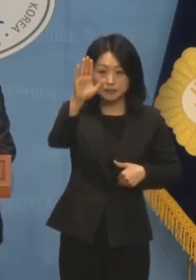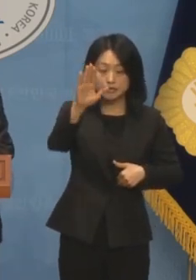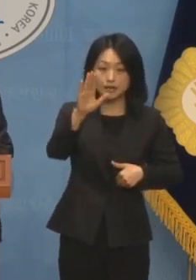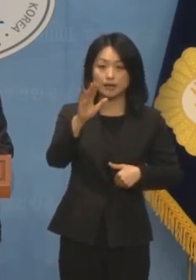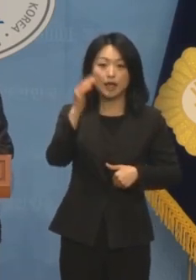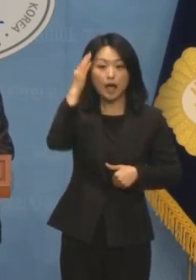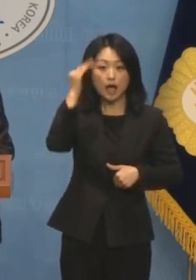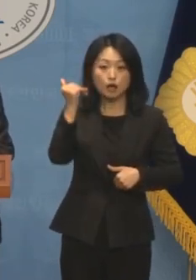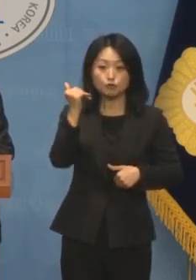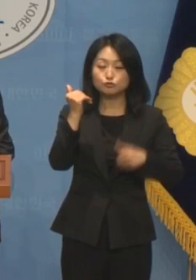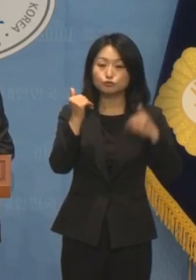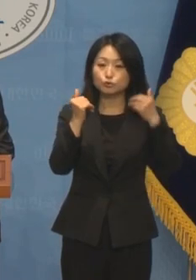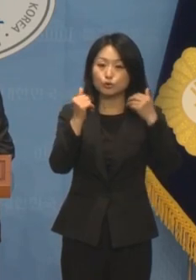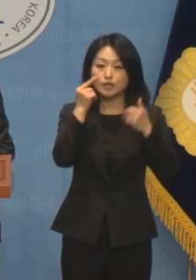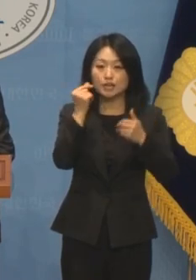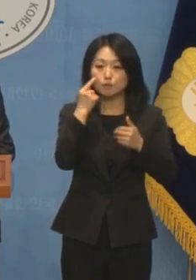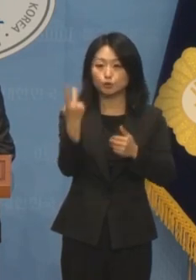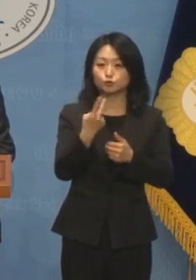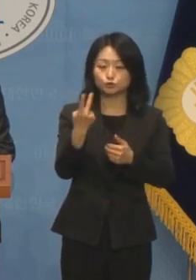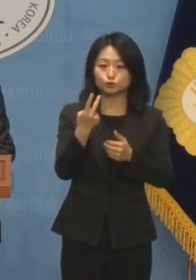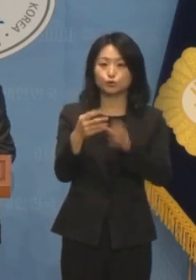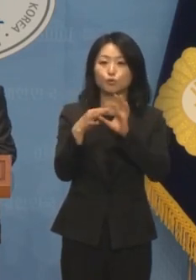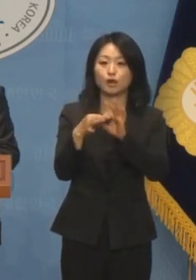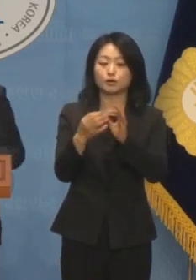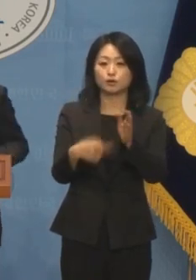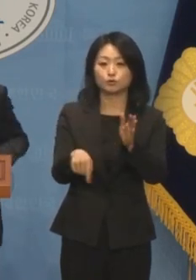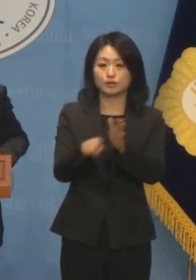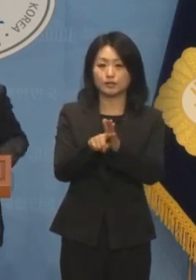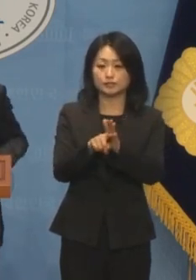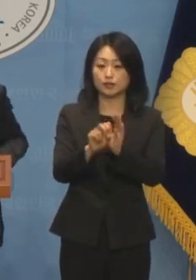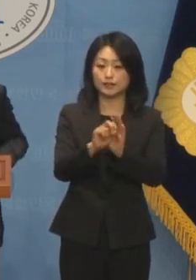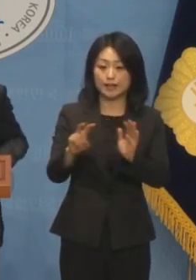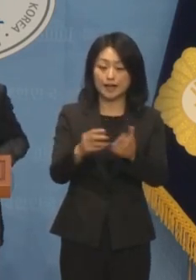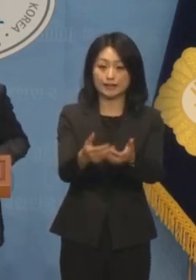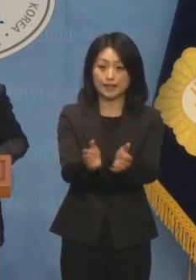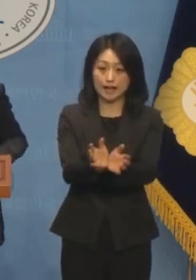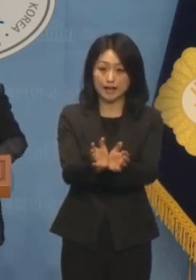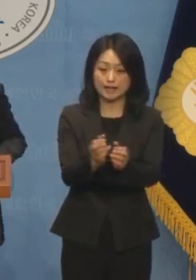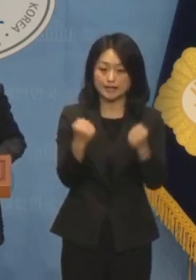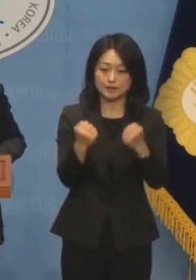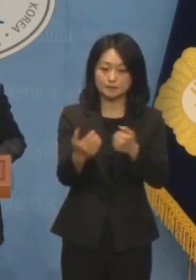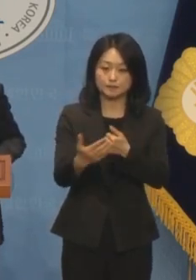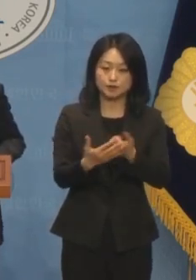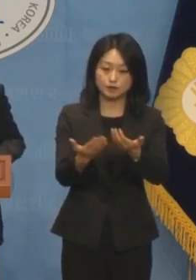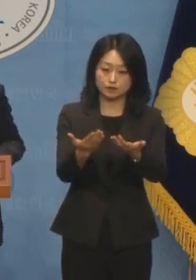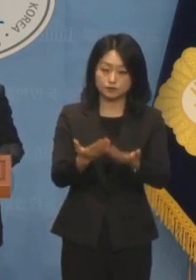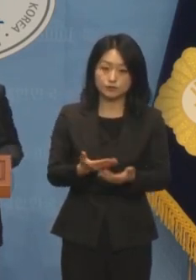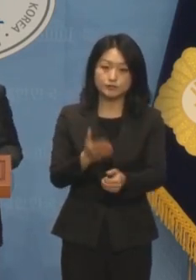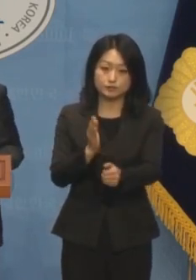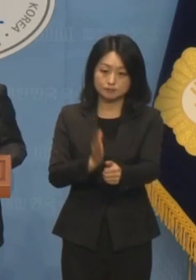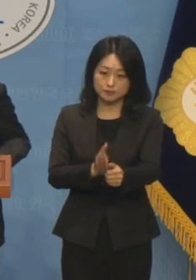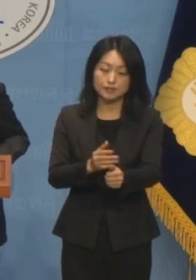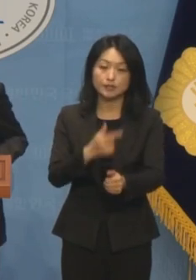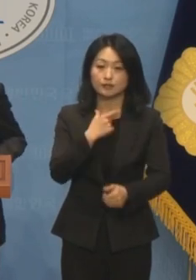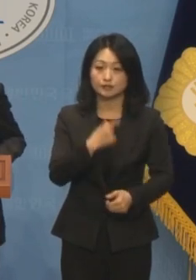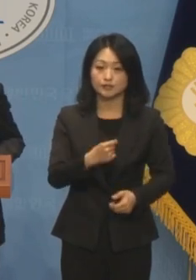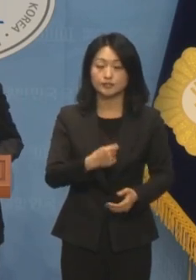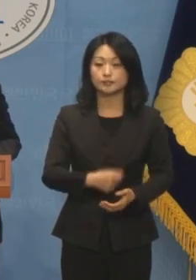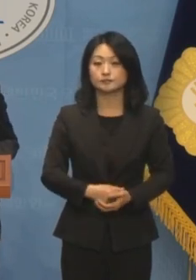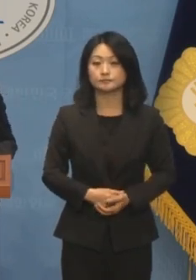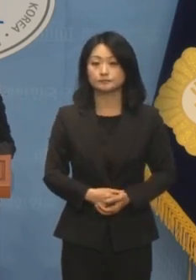한일 관계를 위해서는 민당을 비롯한 야당에서도 힘을 모아 주실 것이라고 믿고 있기